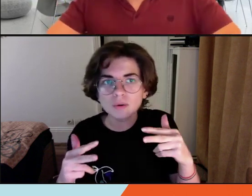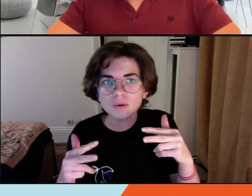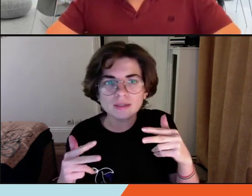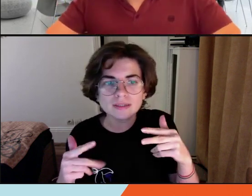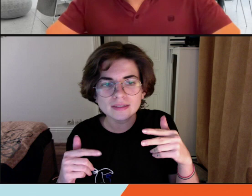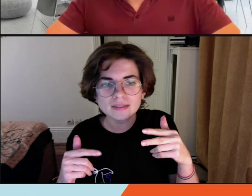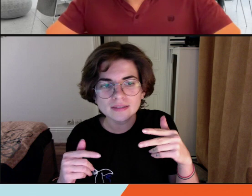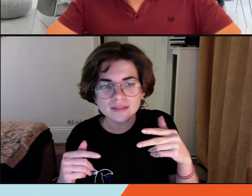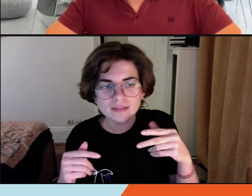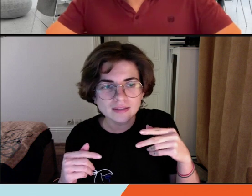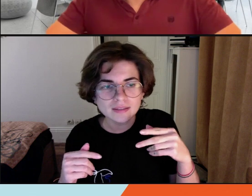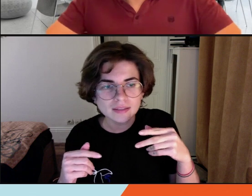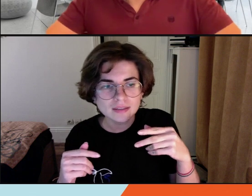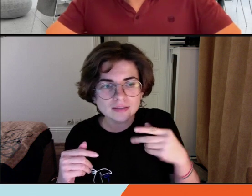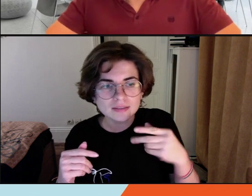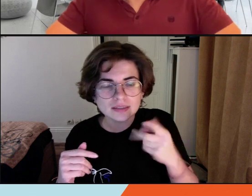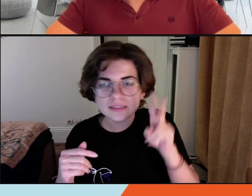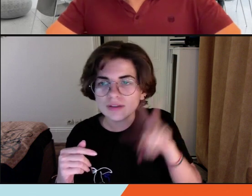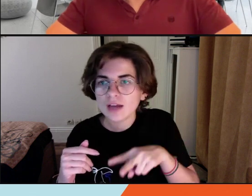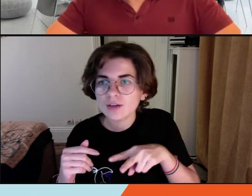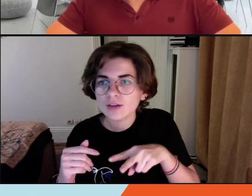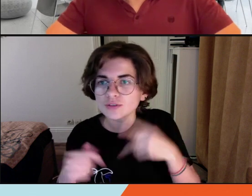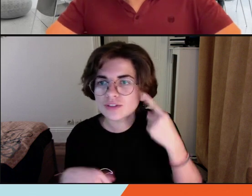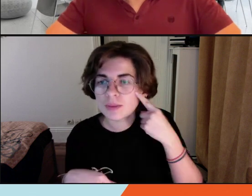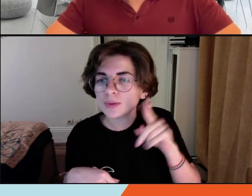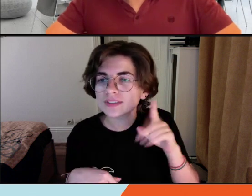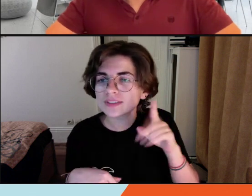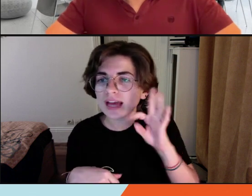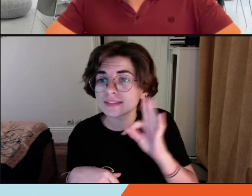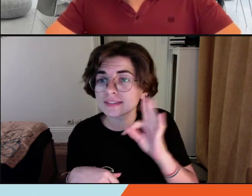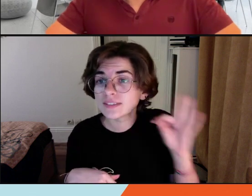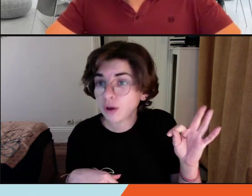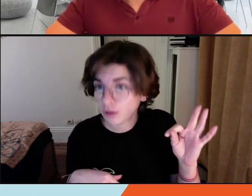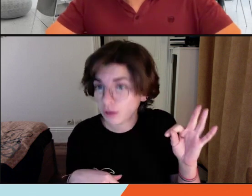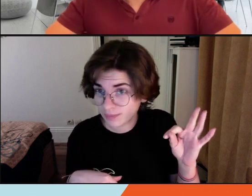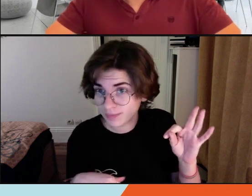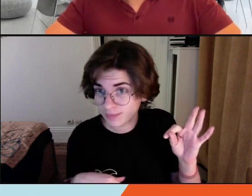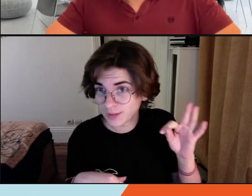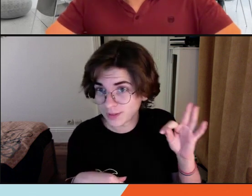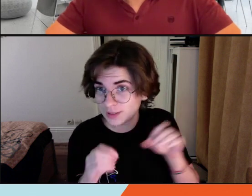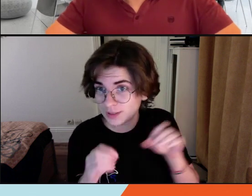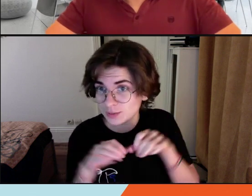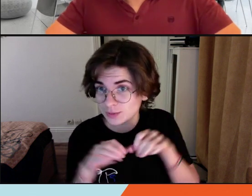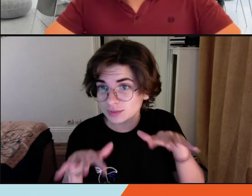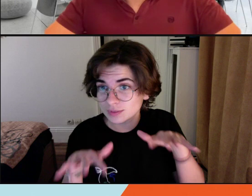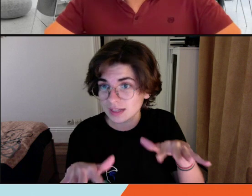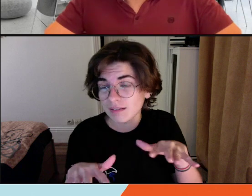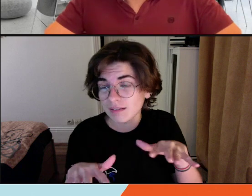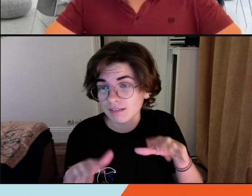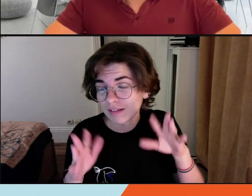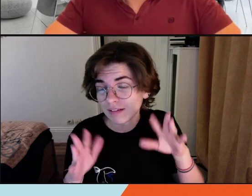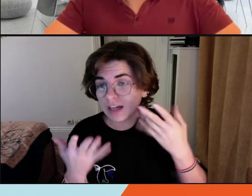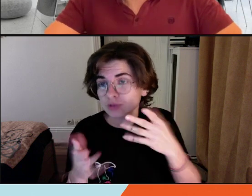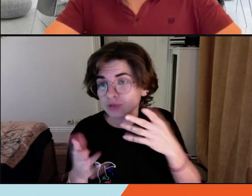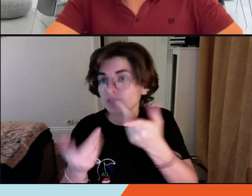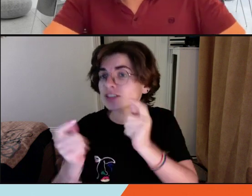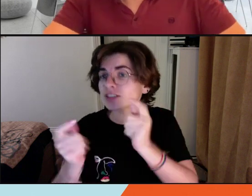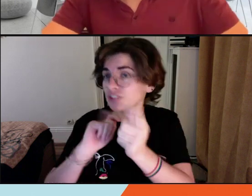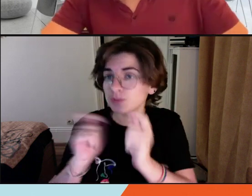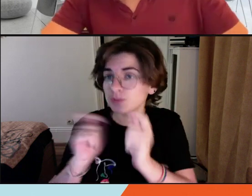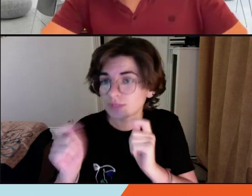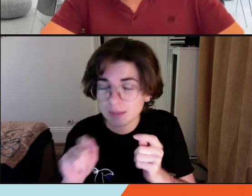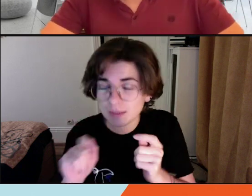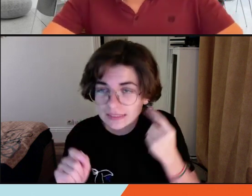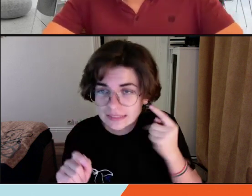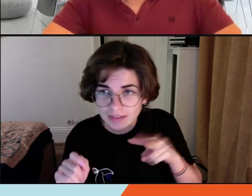et c'est vrai que j'ai pas pensé à TikTok, le réseau social. Enfin, on avait déjà discuté, mais